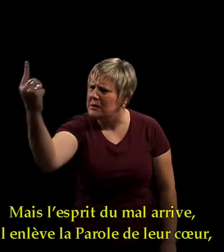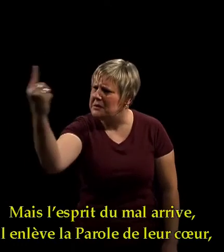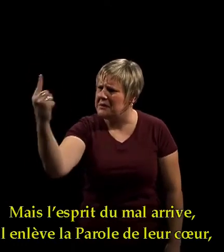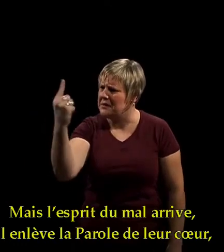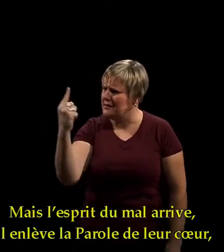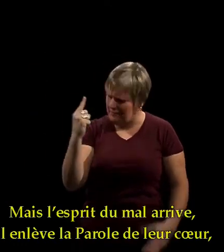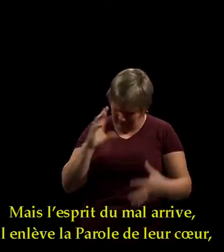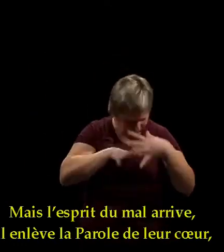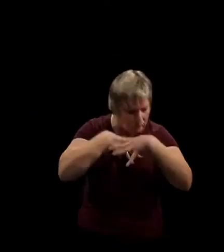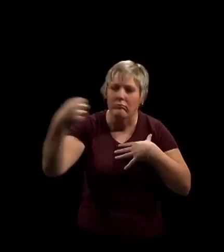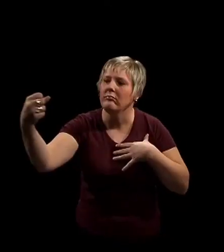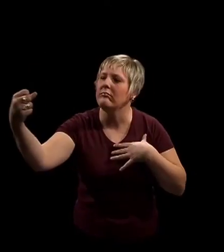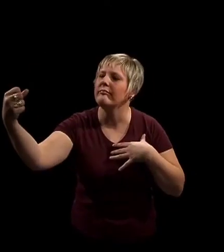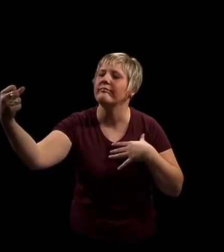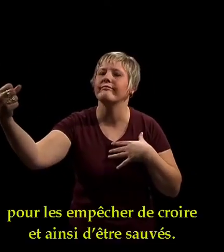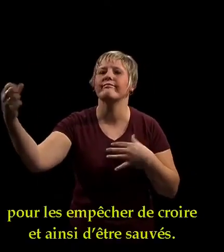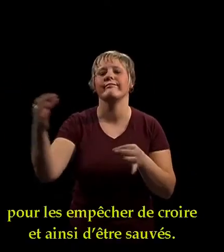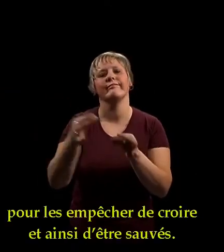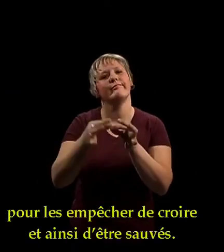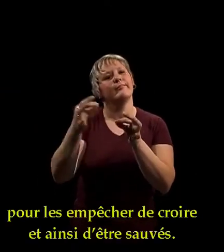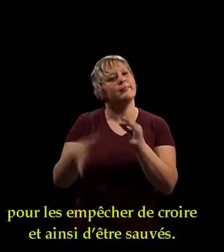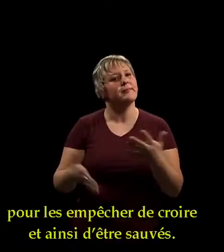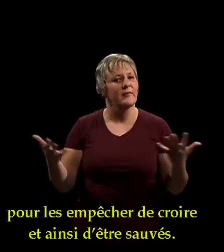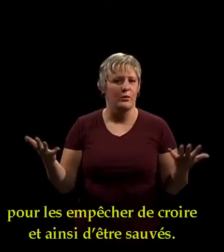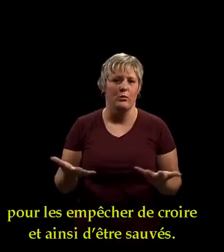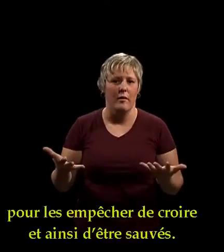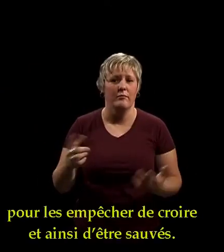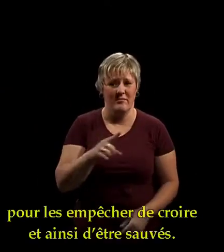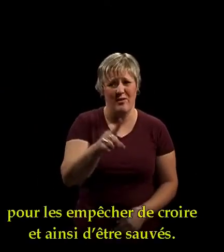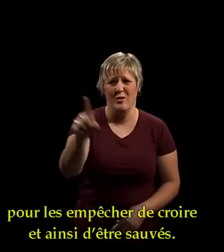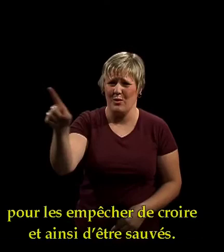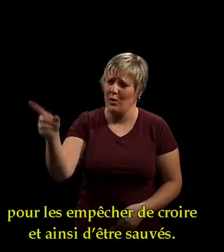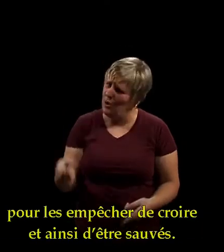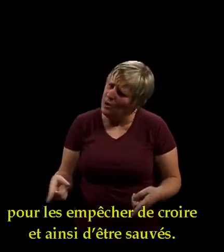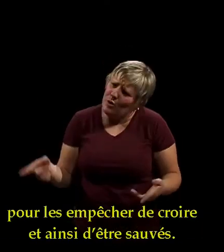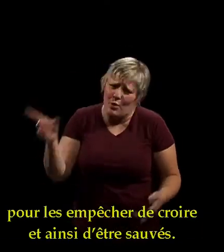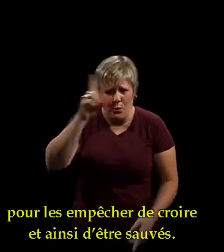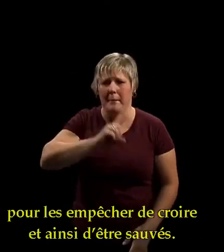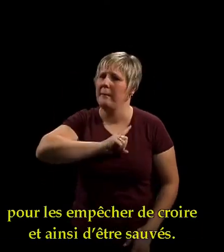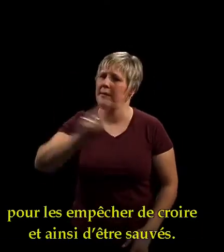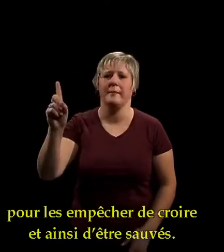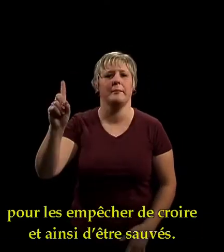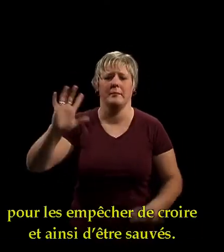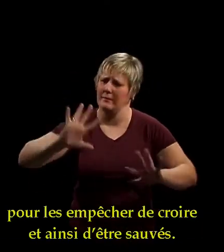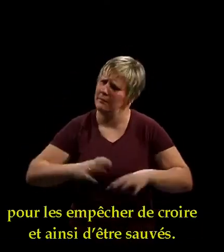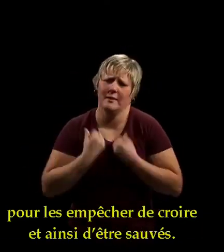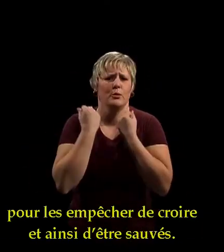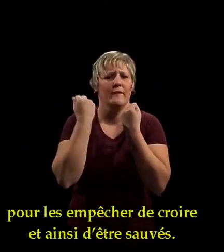Mais l'esprit du mal arrive, il enlève la parole de leur cœur pour les empêcher de croire et ainsi d'être sauvés.